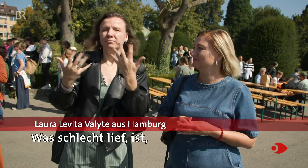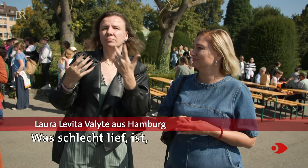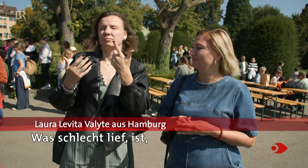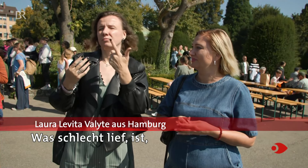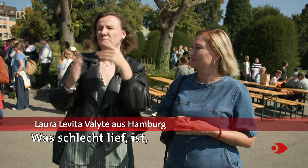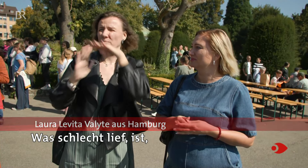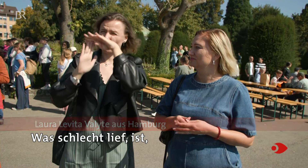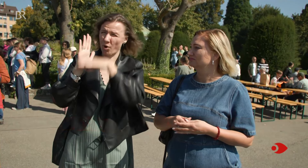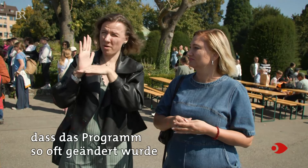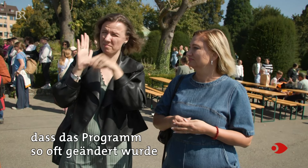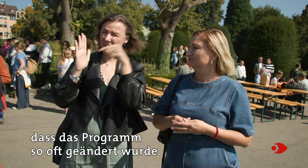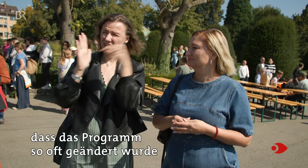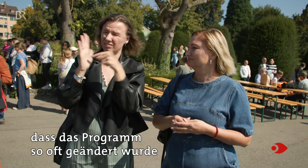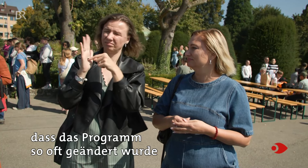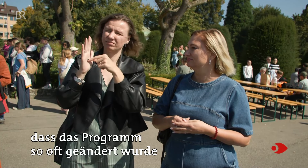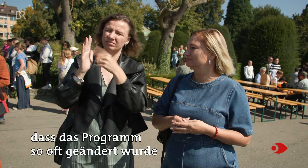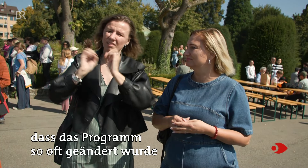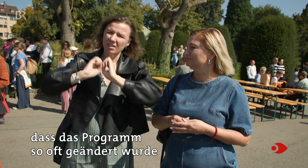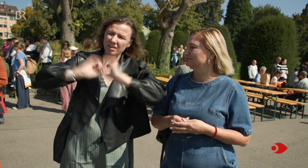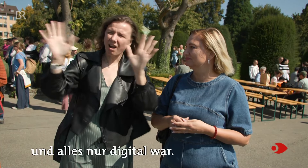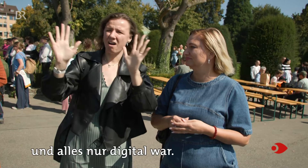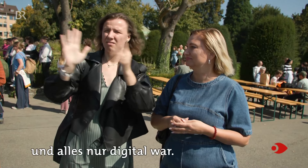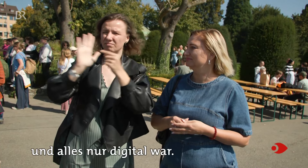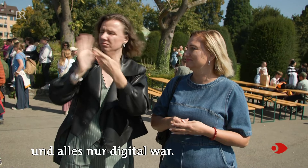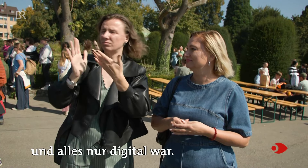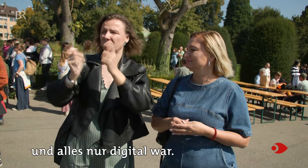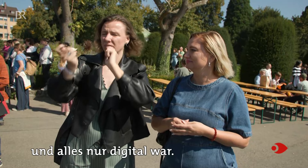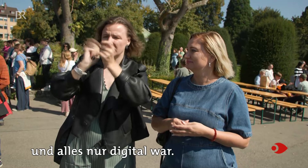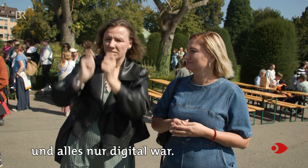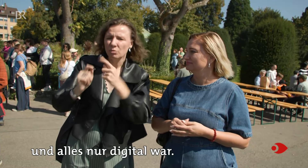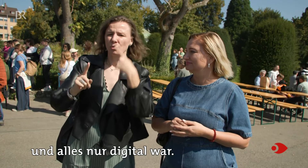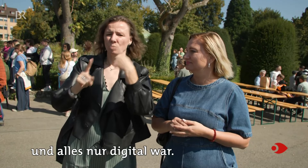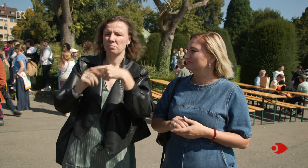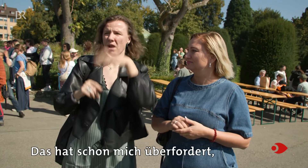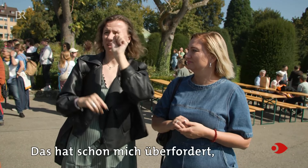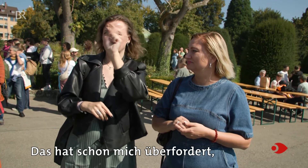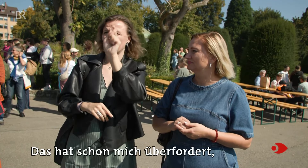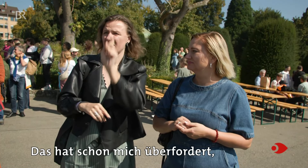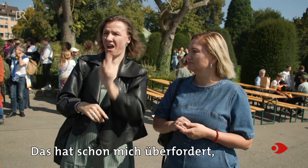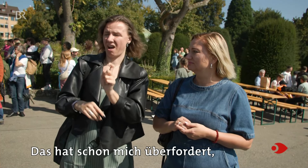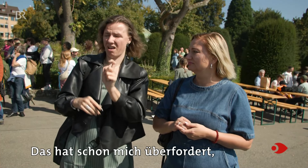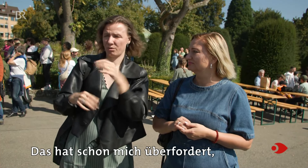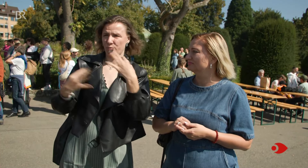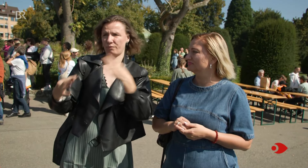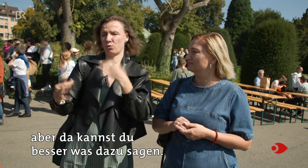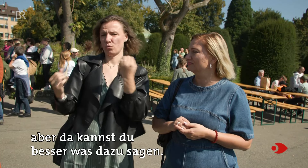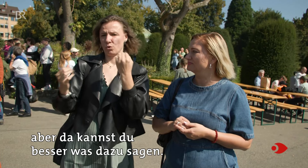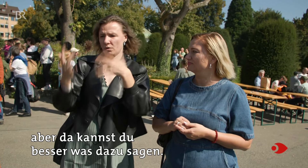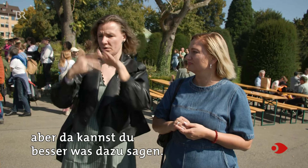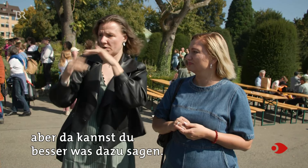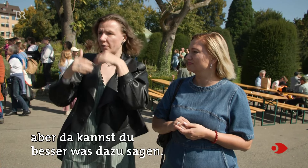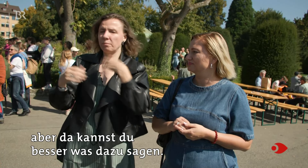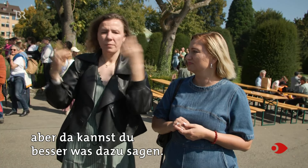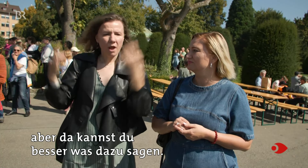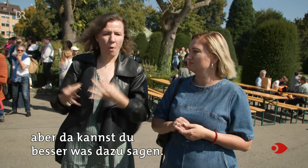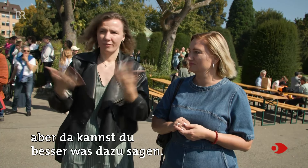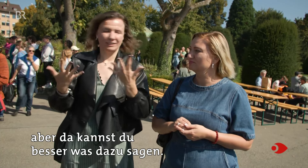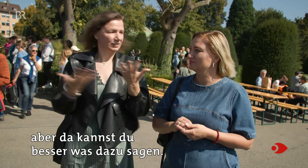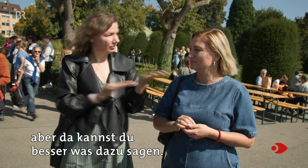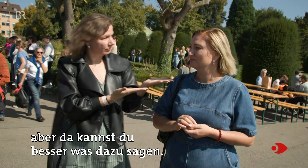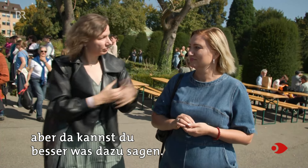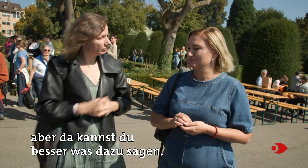Was schlecht lief, dass das Programm so oft geändert wurde und alles nur digital war. Das hat mich schon überfordert. Aber da kannst du besser was